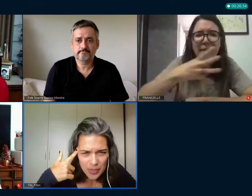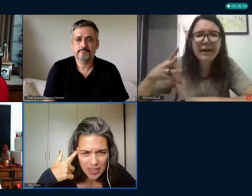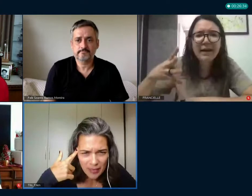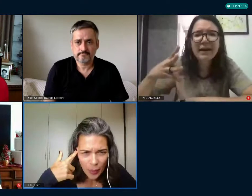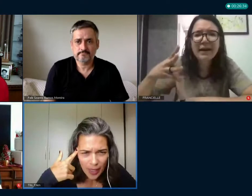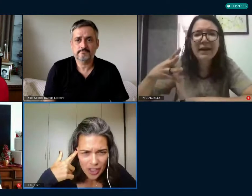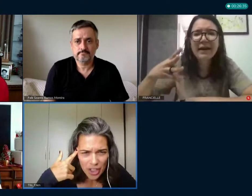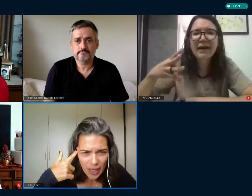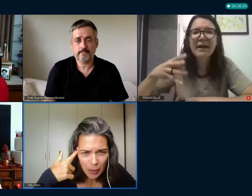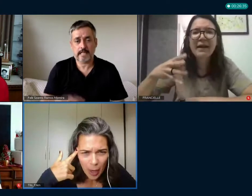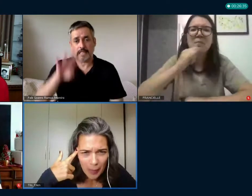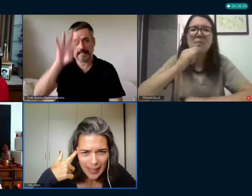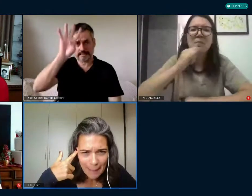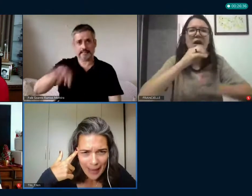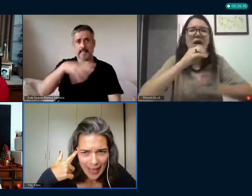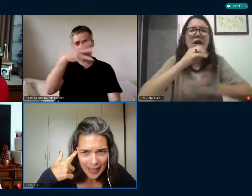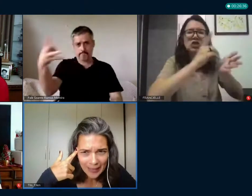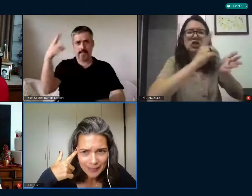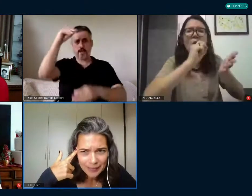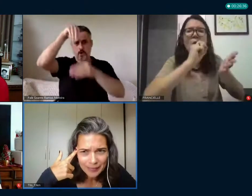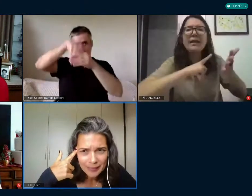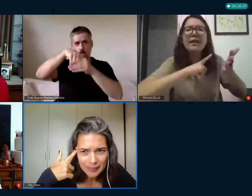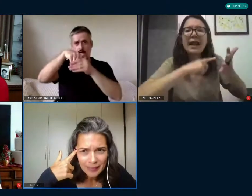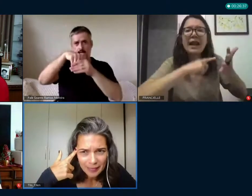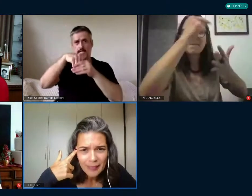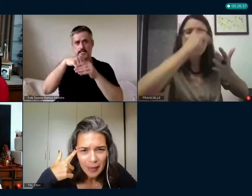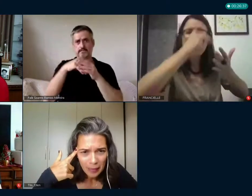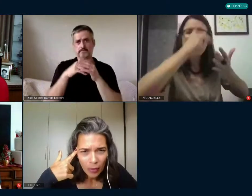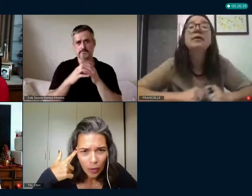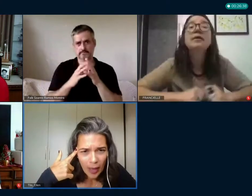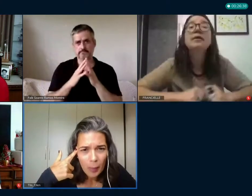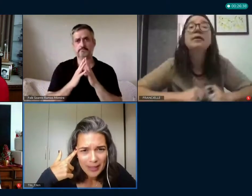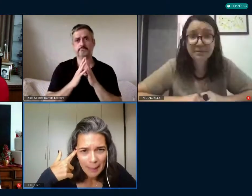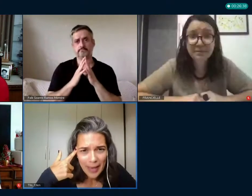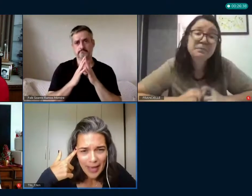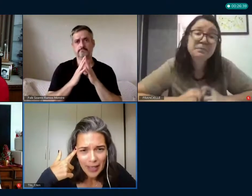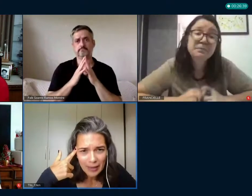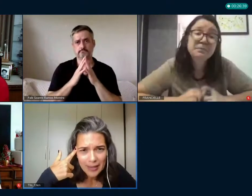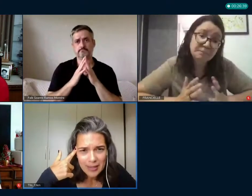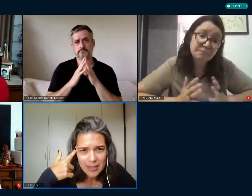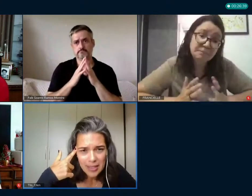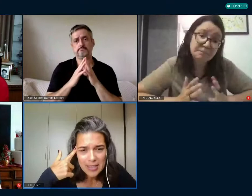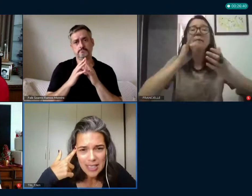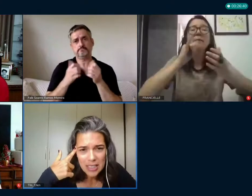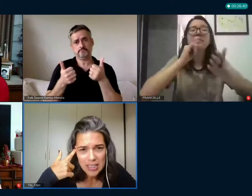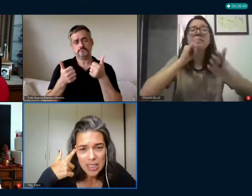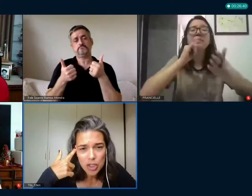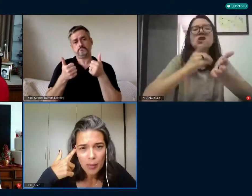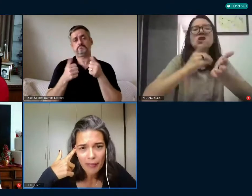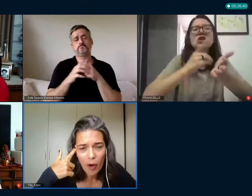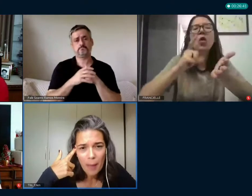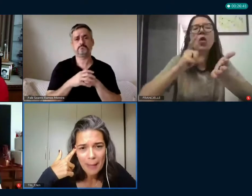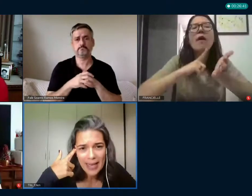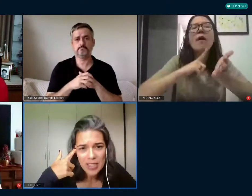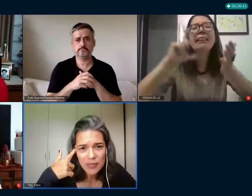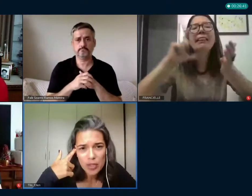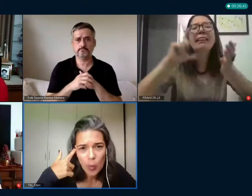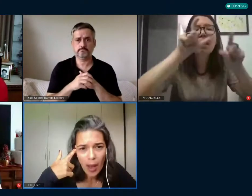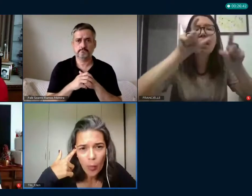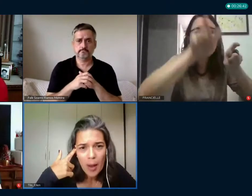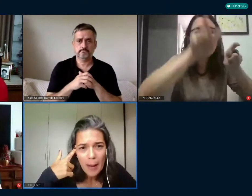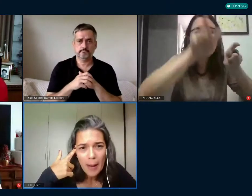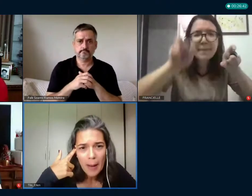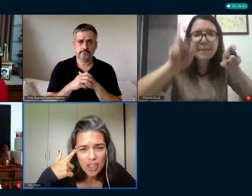não seria possível a gente elaborar uma tabela, colocar uma tabela que seja de uma forma